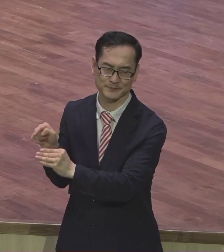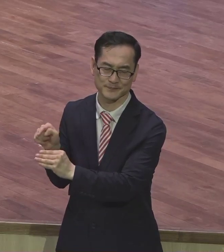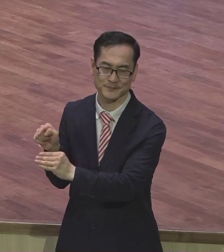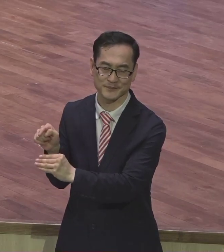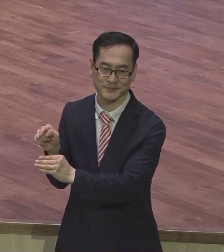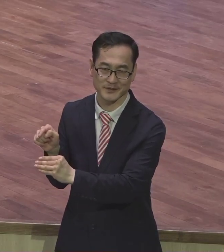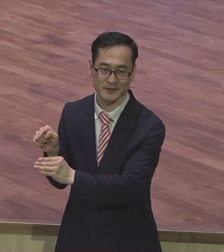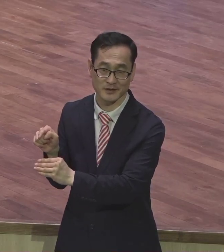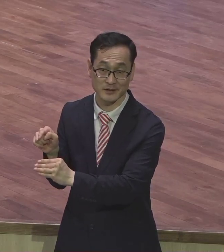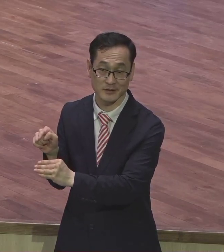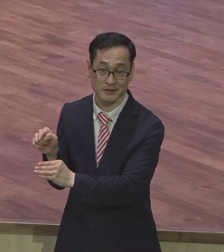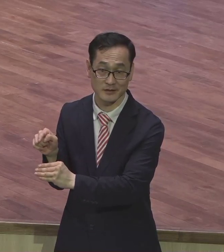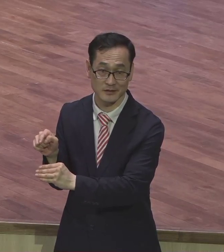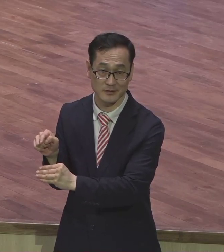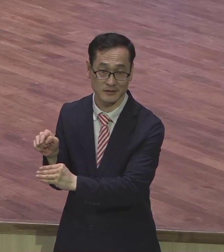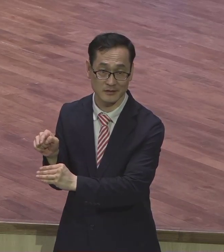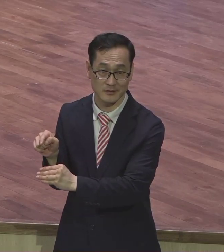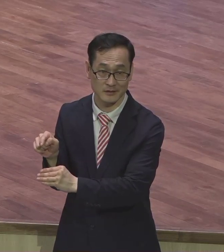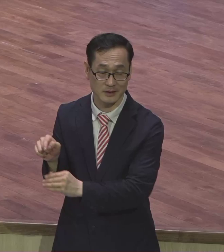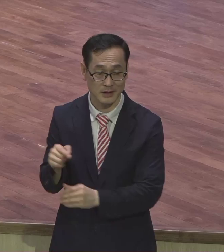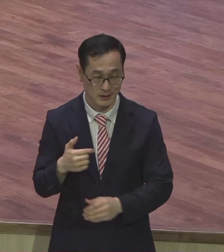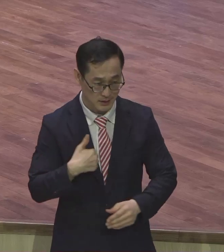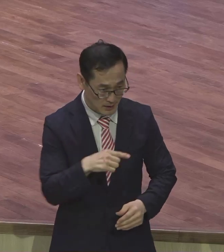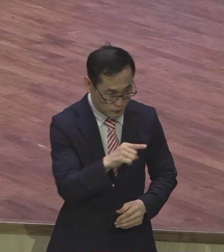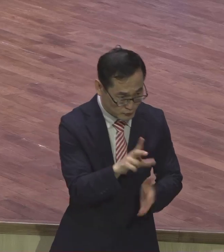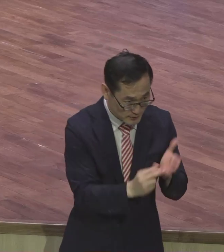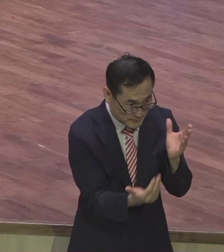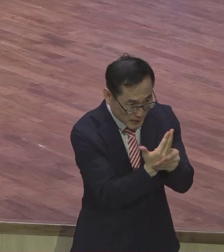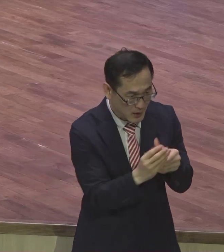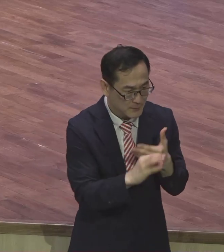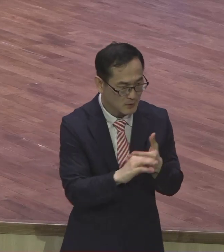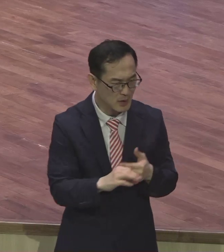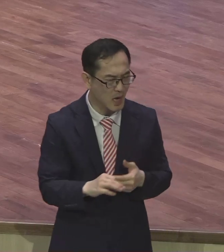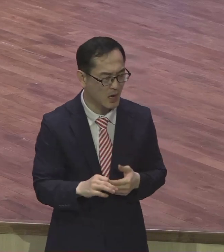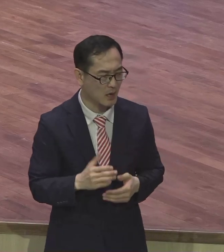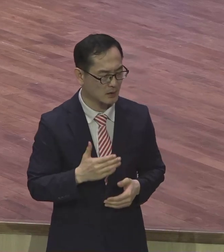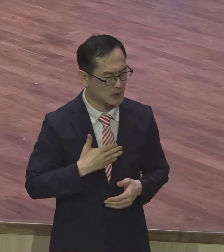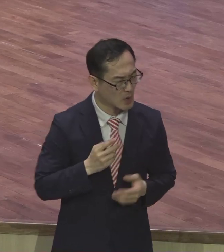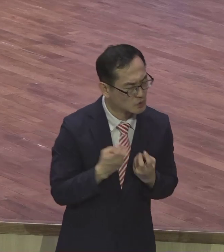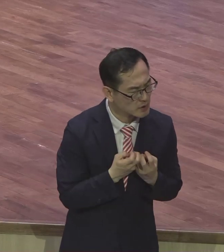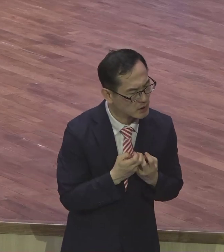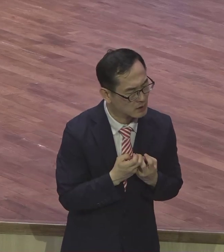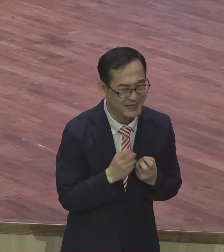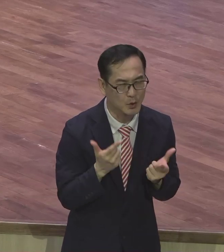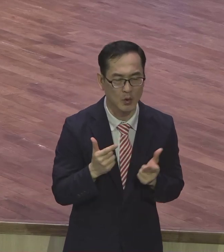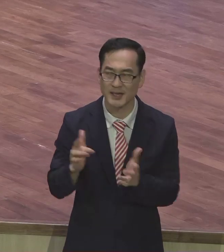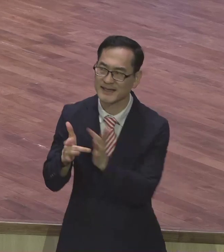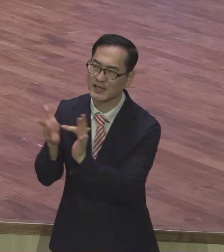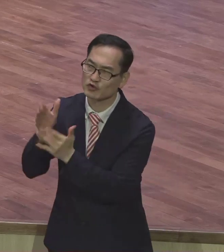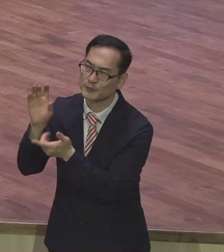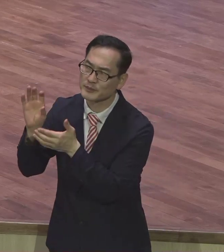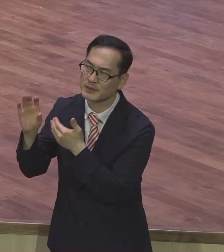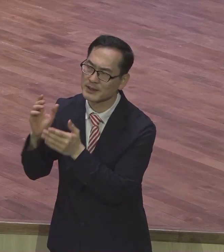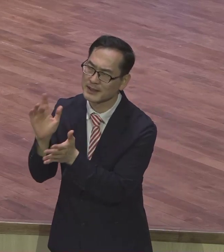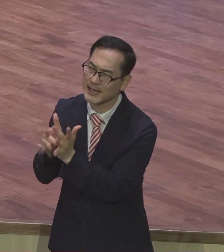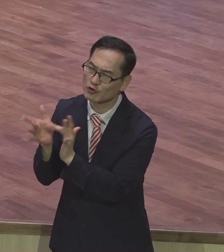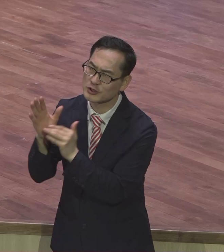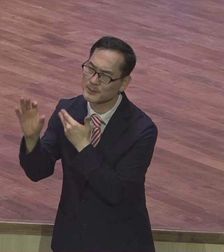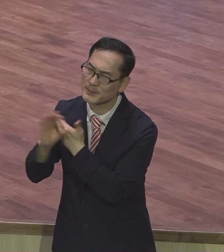그리스도라면 어떻게 했을까 모든 문제를 대입합니다 그리스도라면 어떻게 했을까